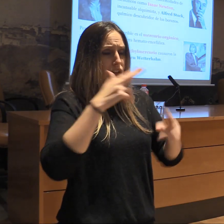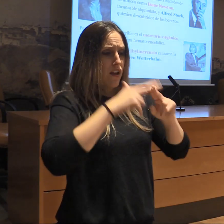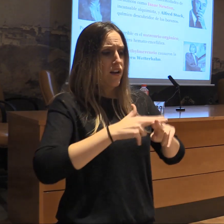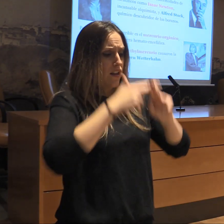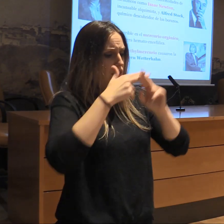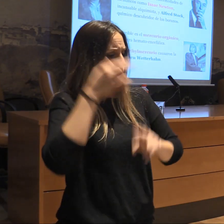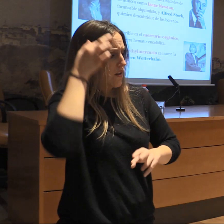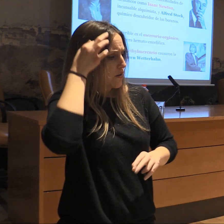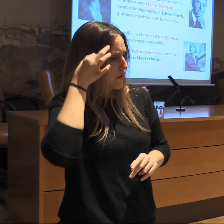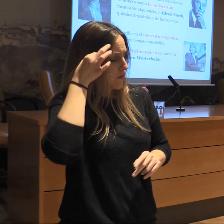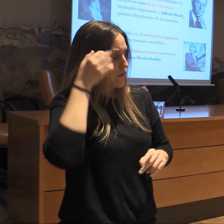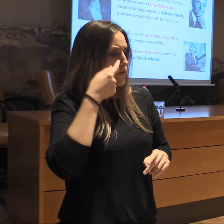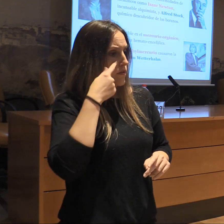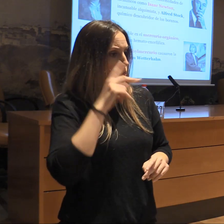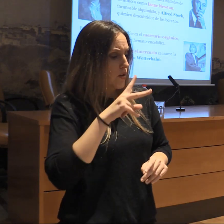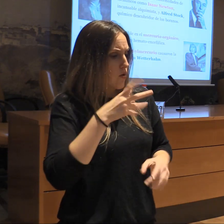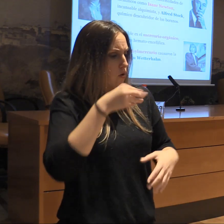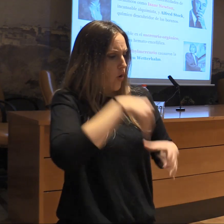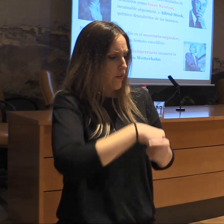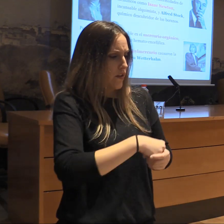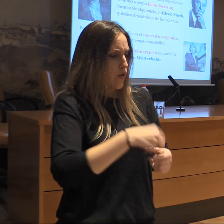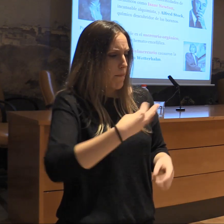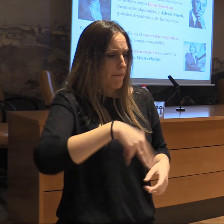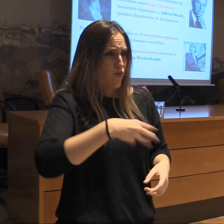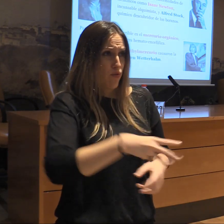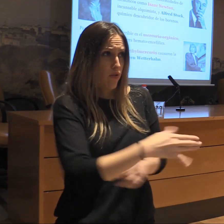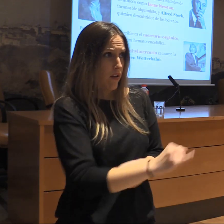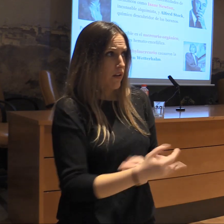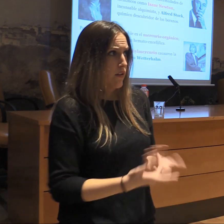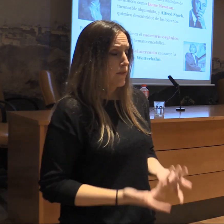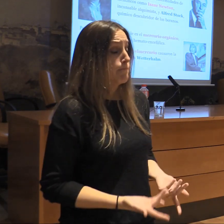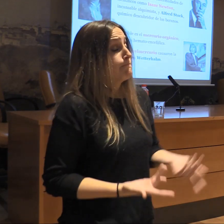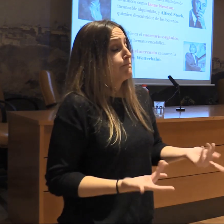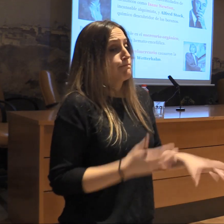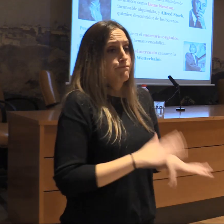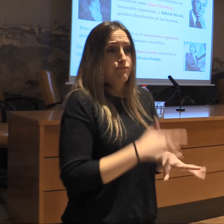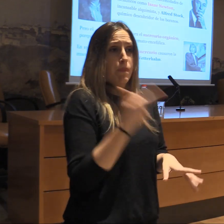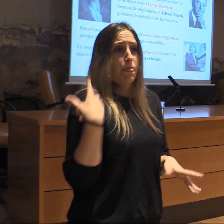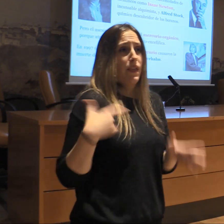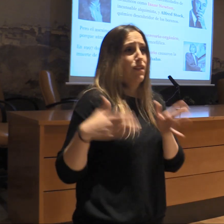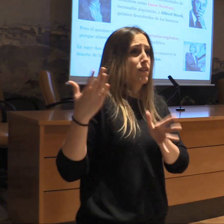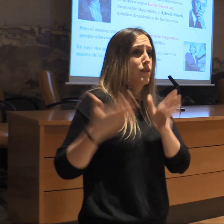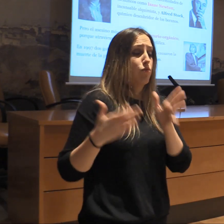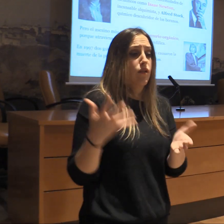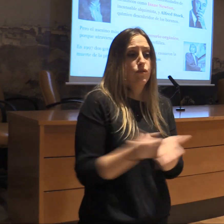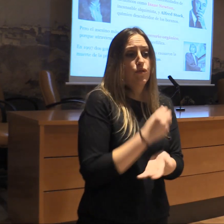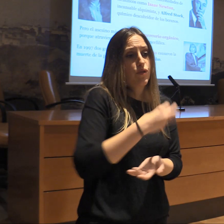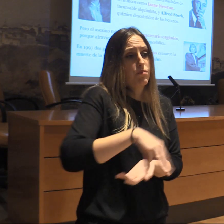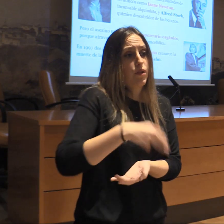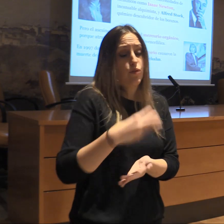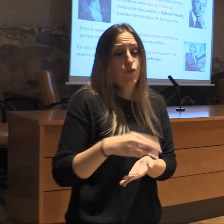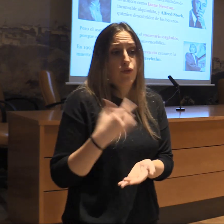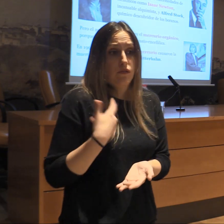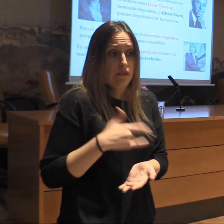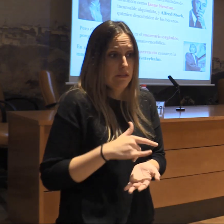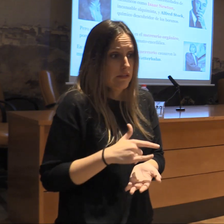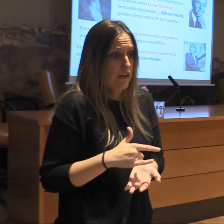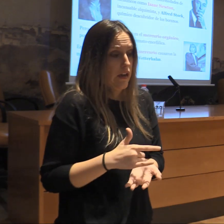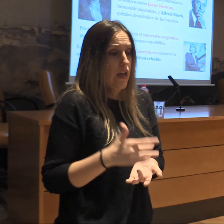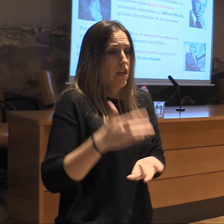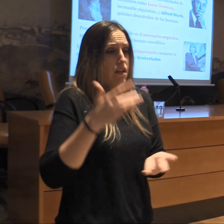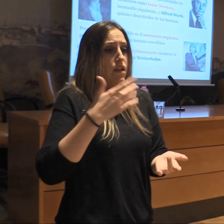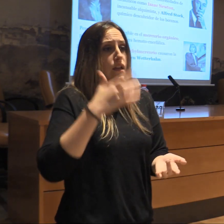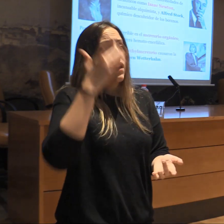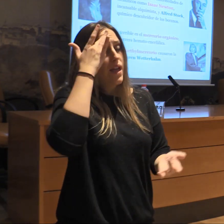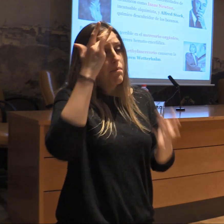un incremento en la concentración de mercurio. Para esa época todo el mercurio había pasado ya la barrera